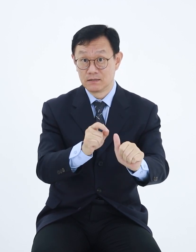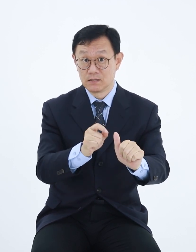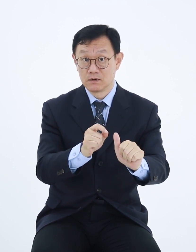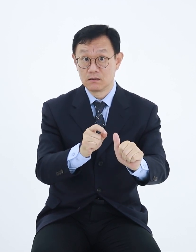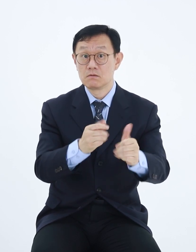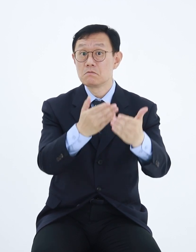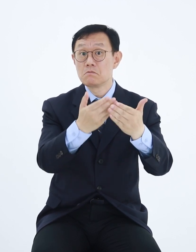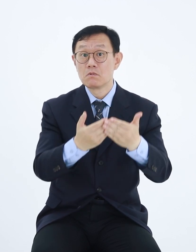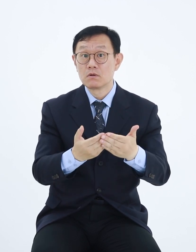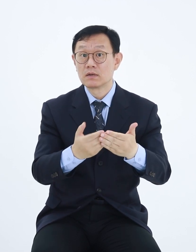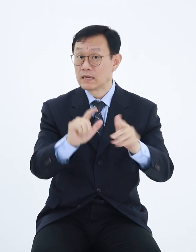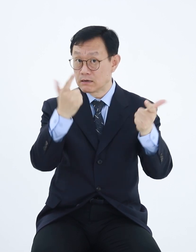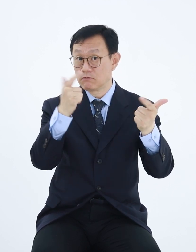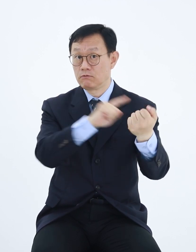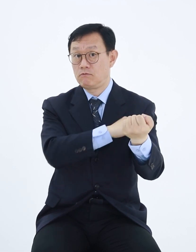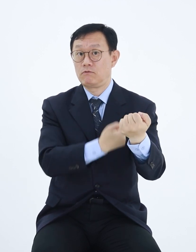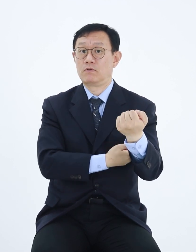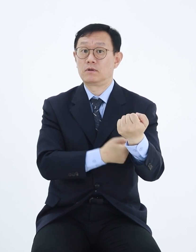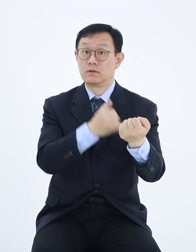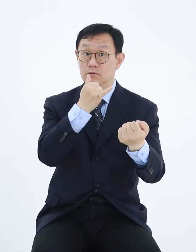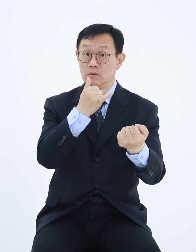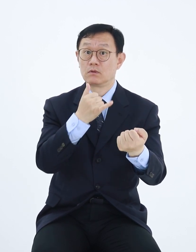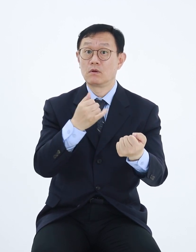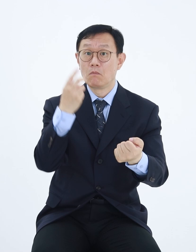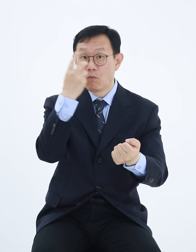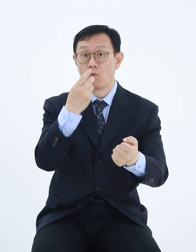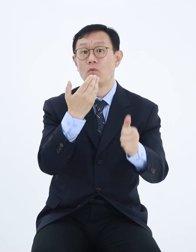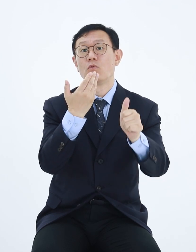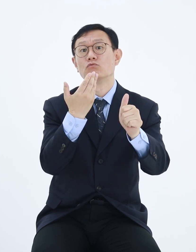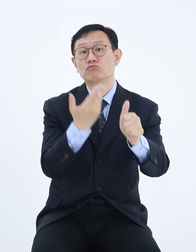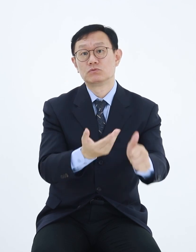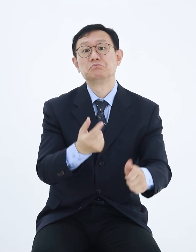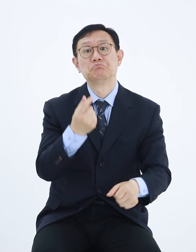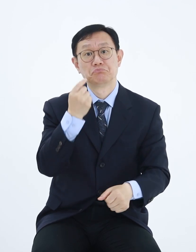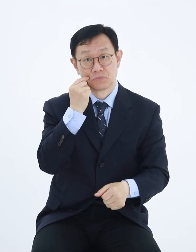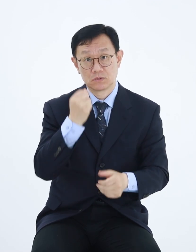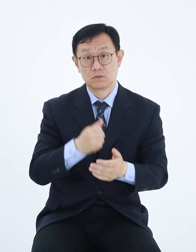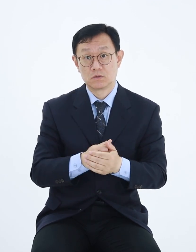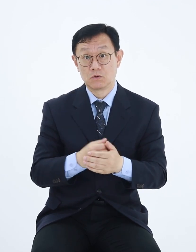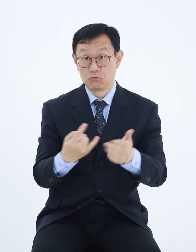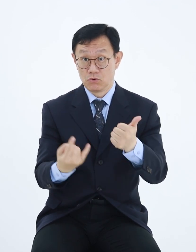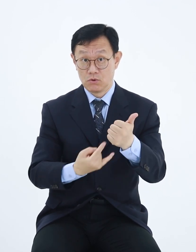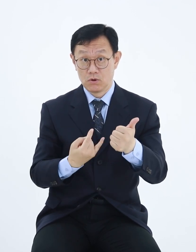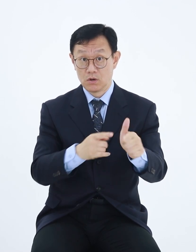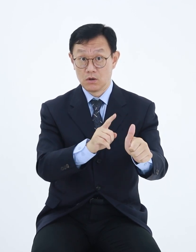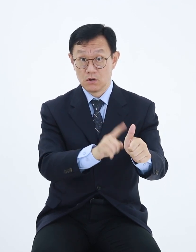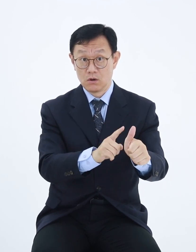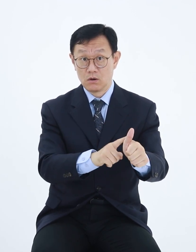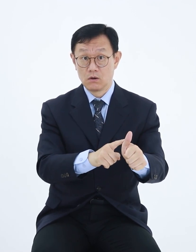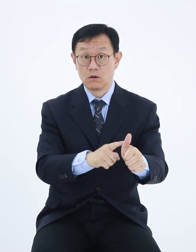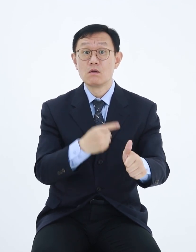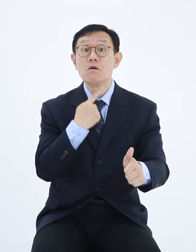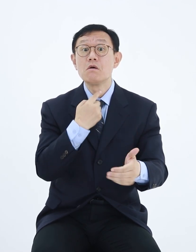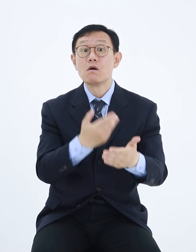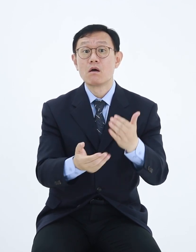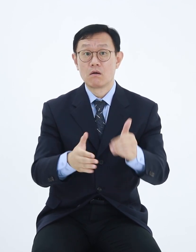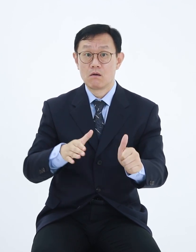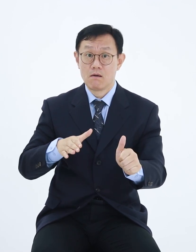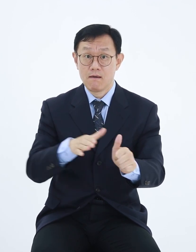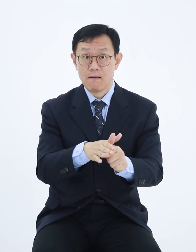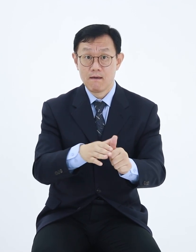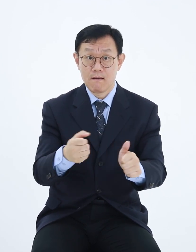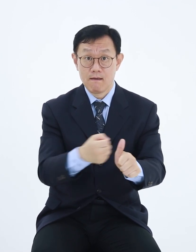대우를 받지 않을 권리가 있음에도 이 또한 보호받지 못했습니다. 위원회는 Y군이 겪은 폭력